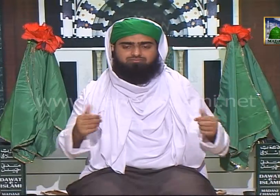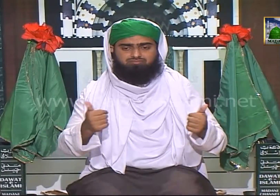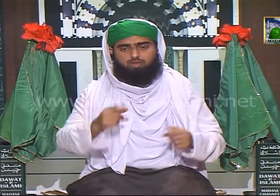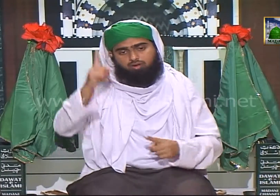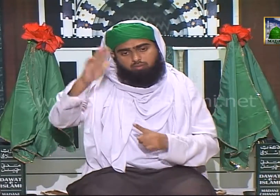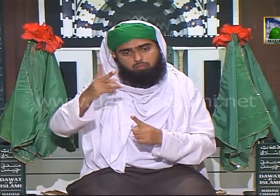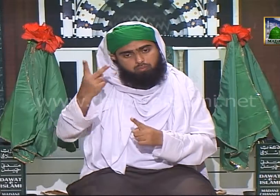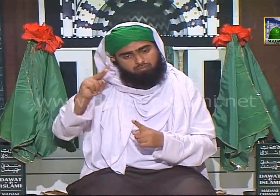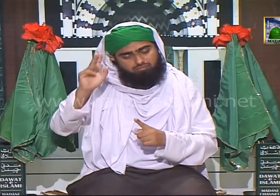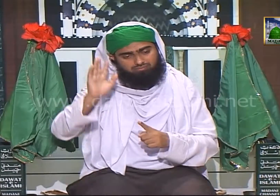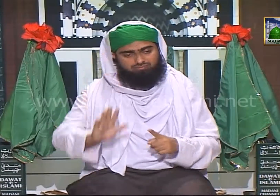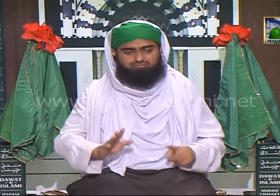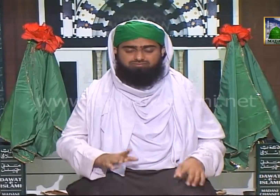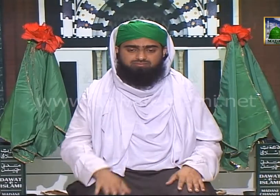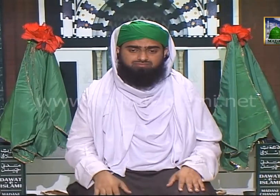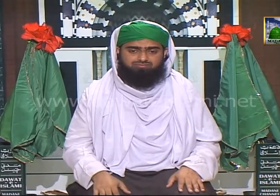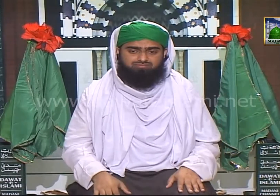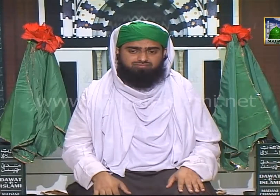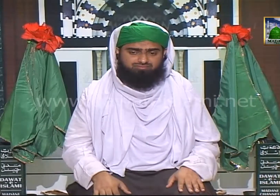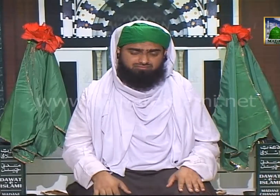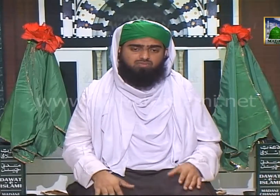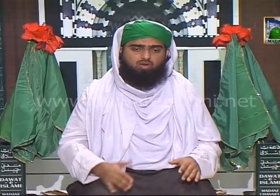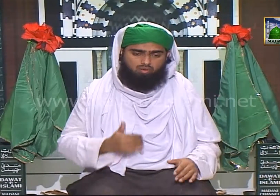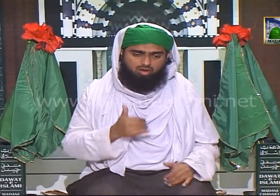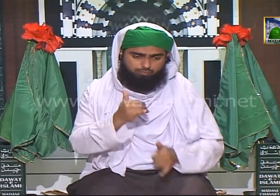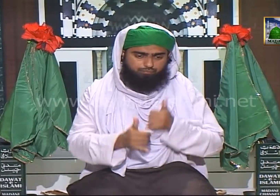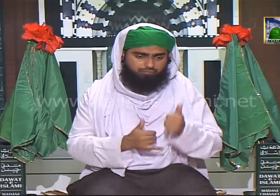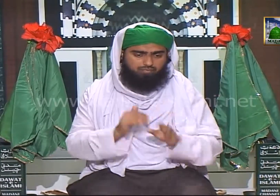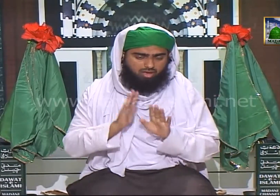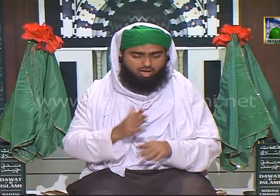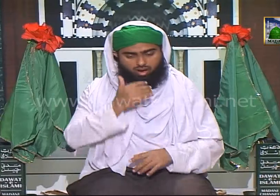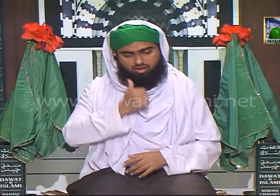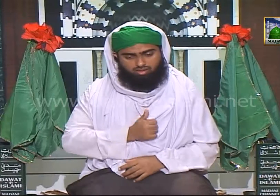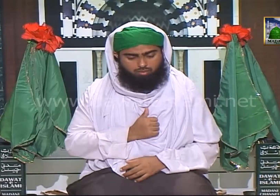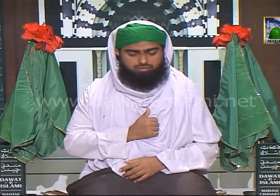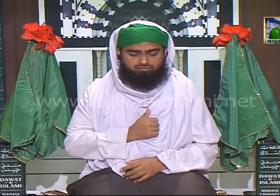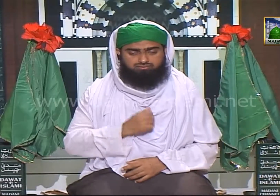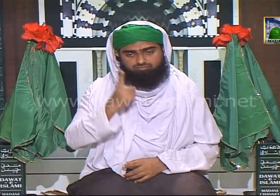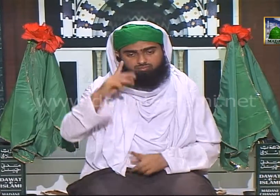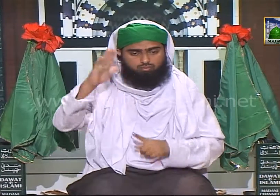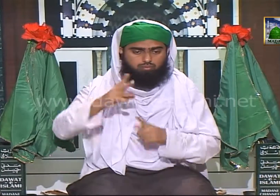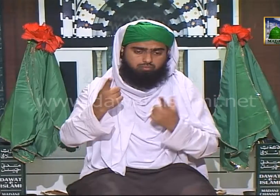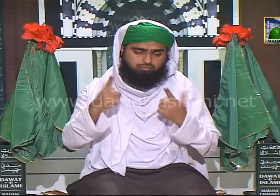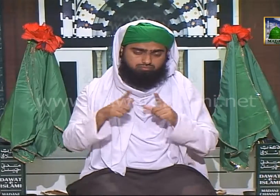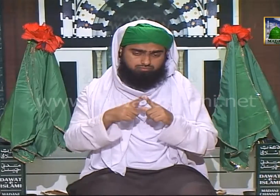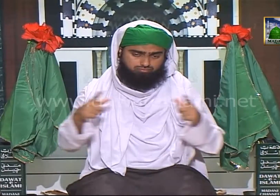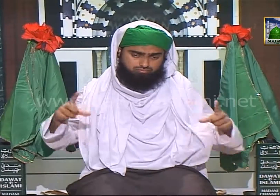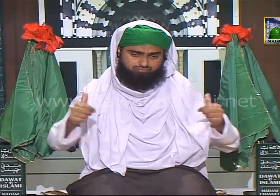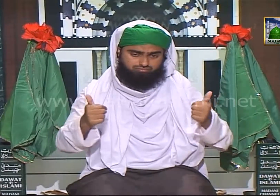ہے, اللہ تعالیٰ چھوڑتا نہیں, آزمائش ہوتی ہے. تو جتنا ہو سکے آپ مہربانی کر کے کوشش کریں اور اس کے